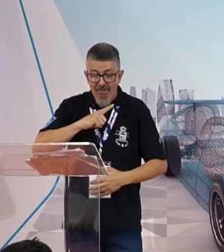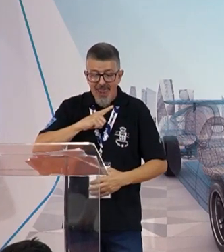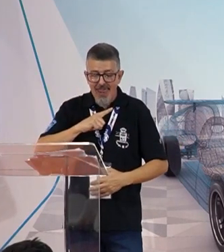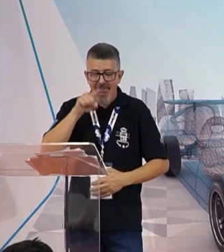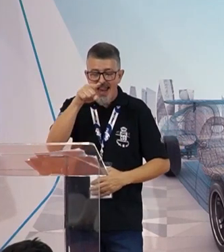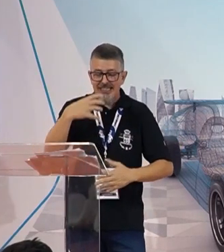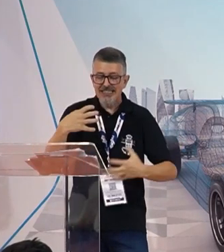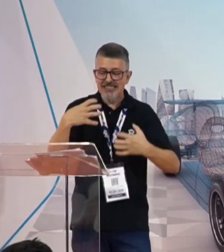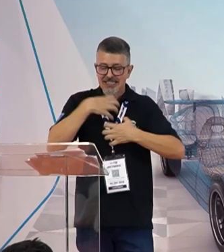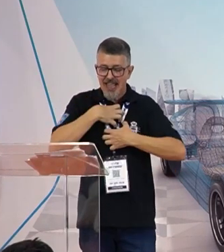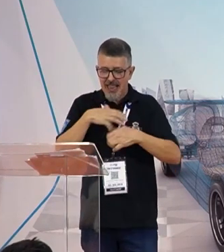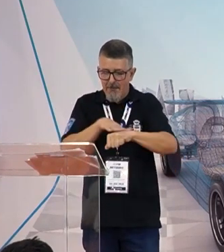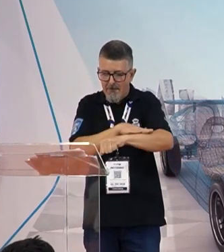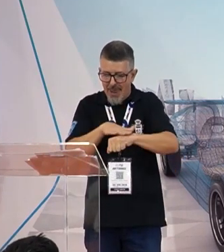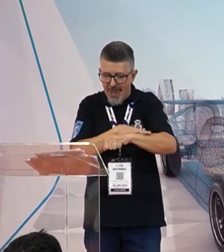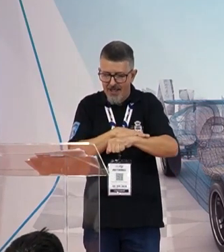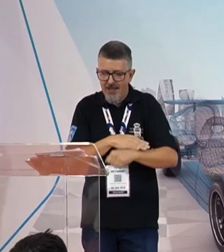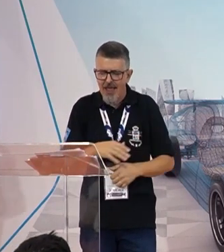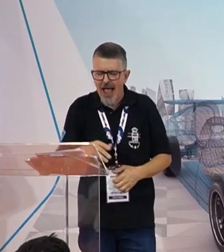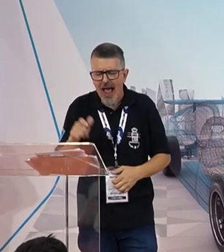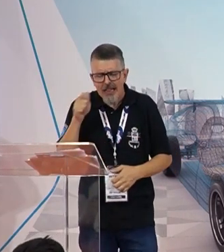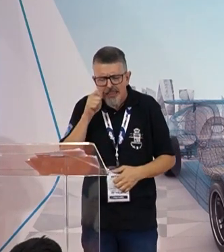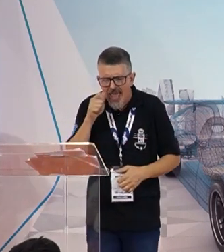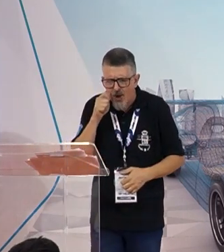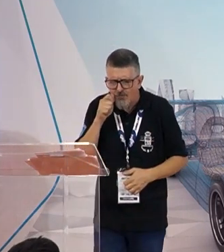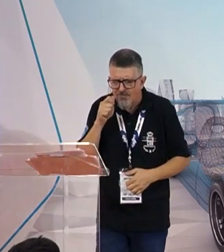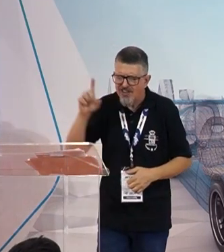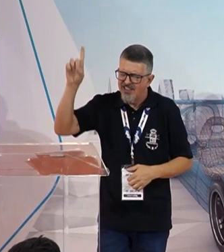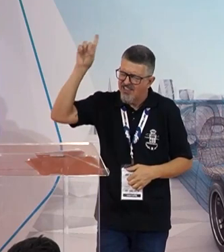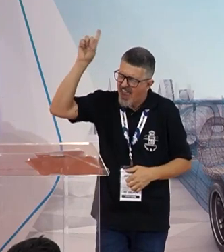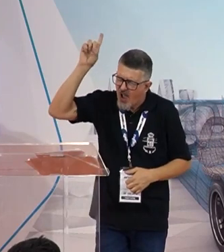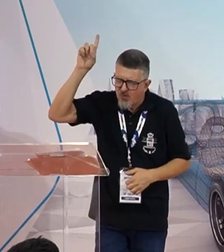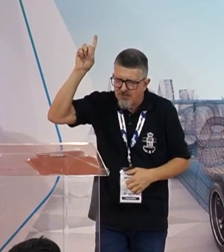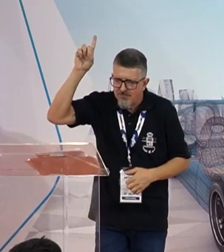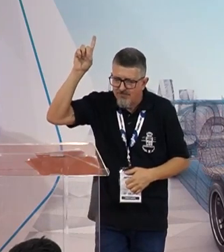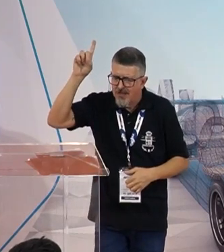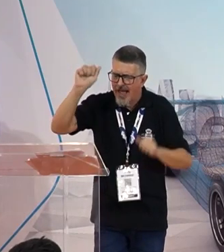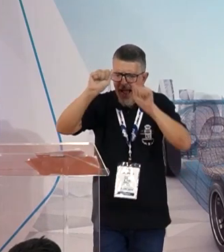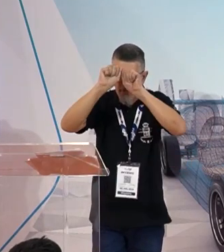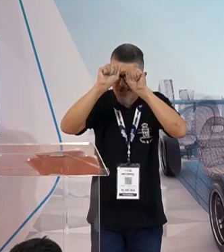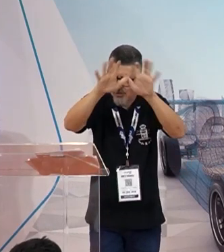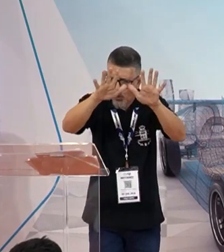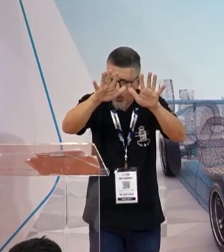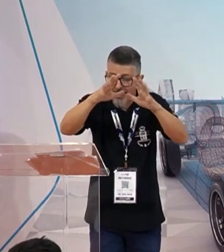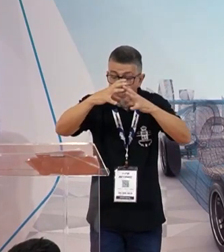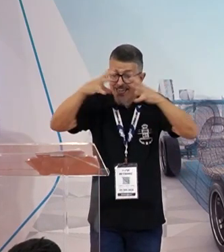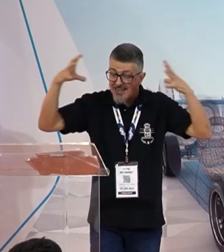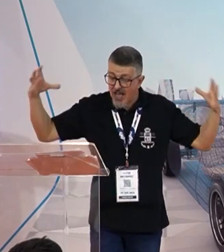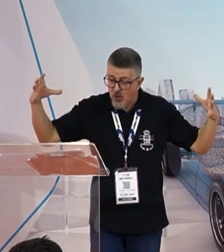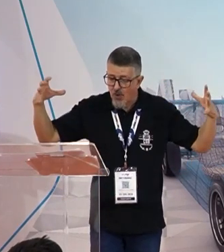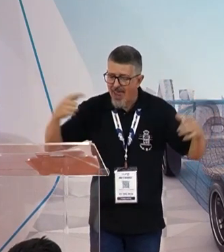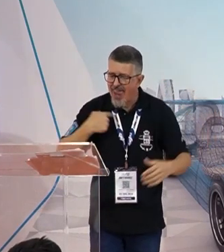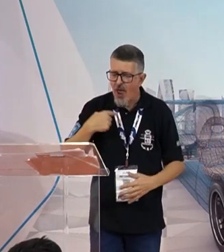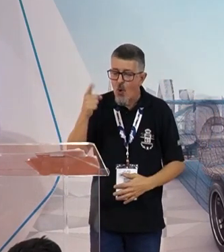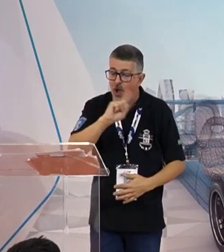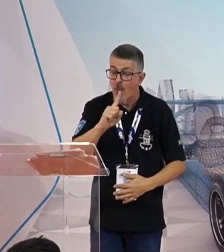comunicação então ele tem esse sentimento de empatia Adriano Deus te abençoe grandemente